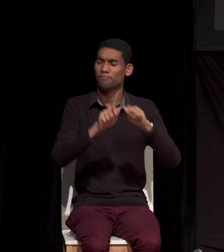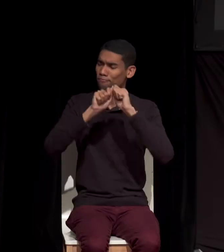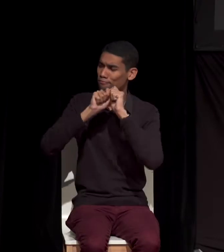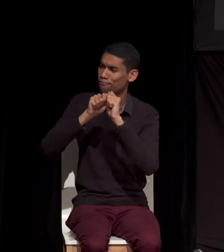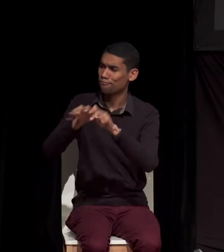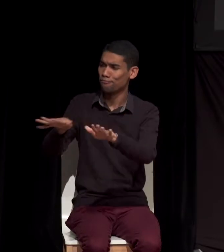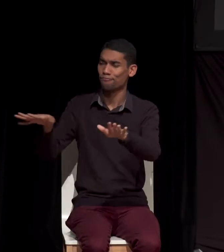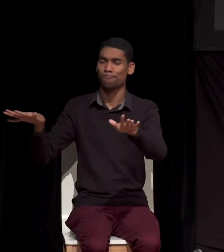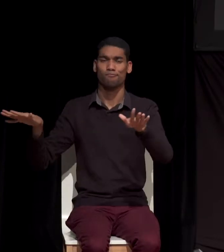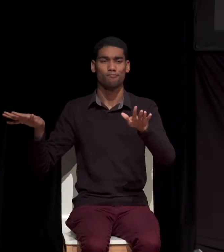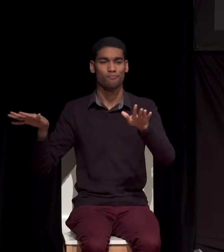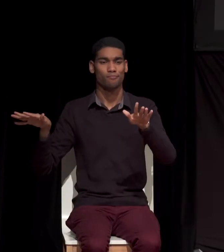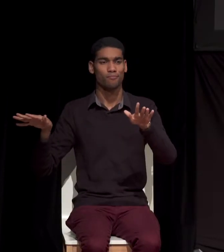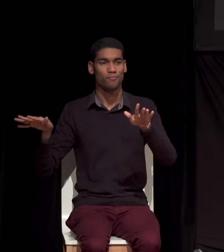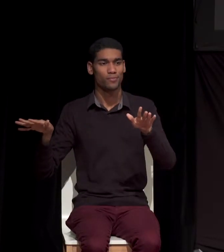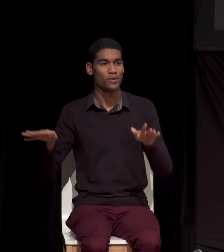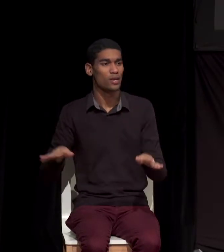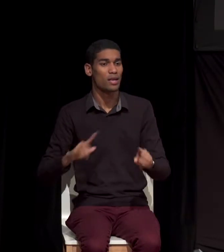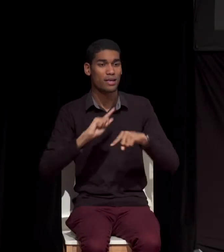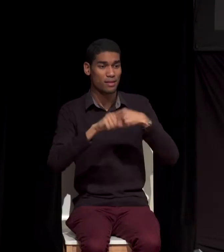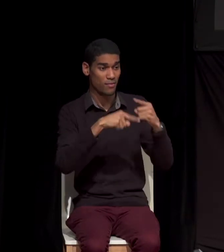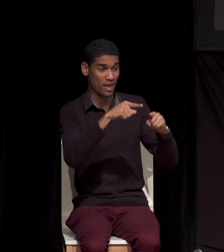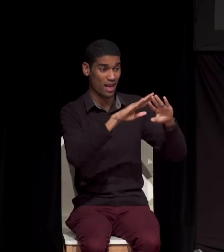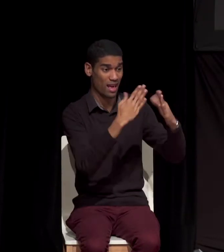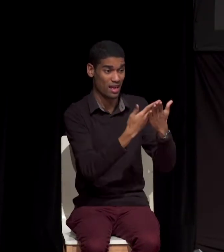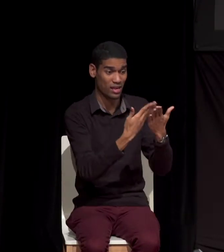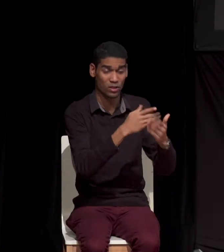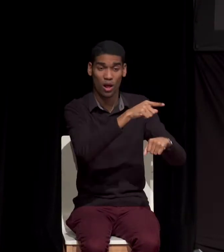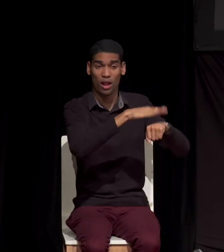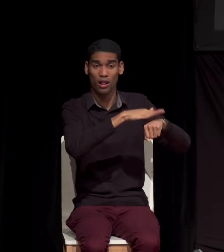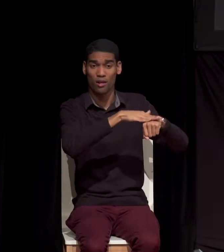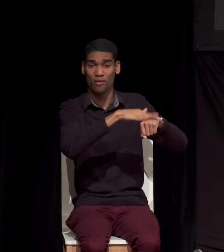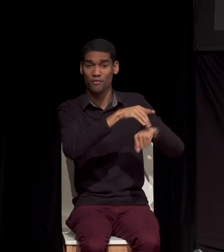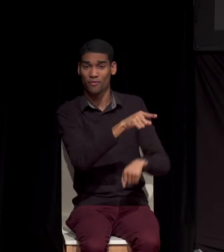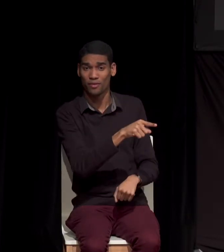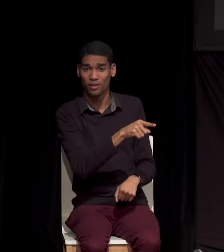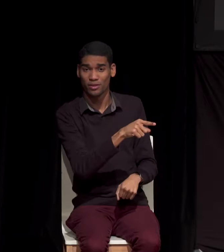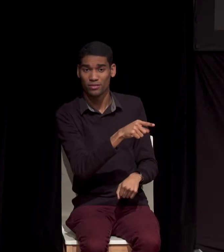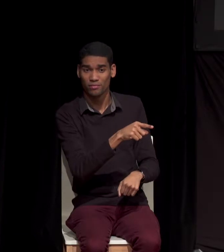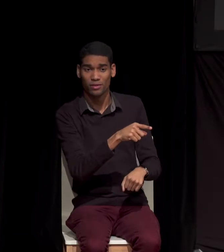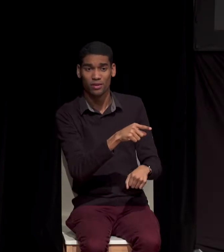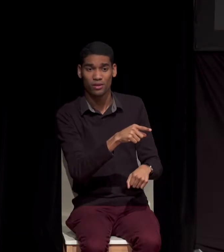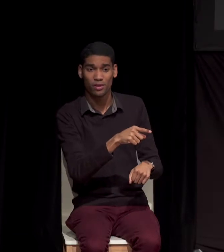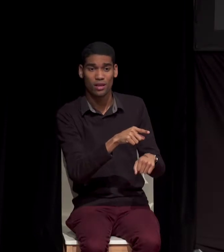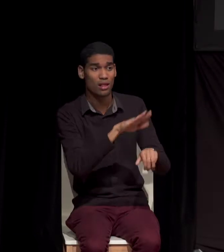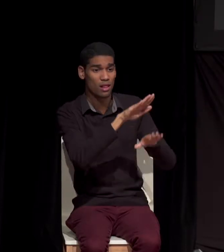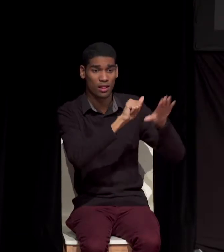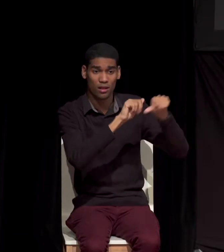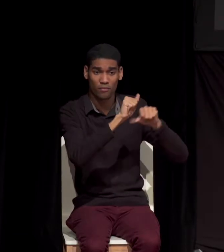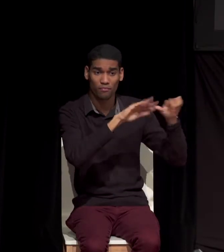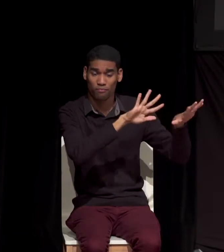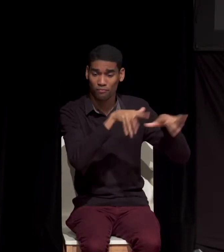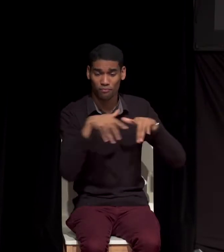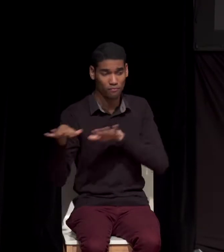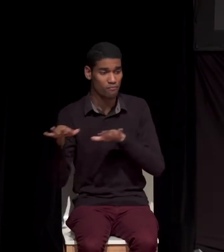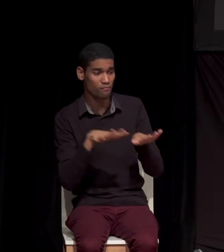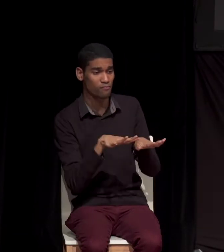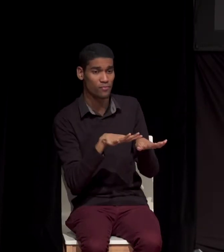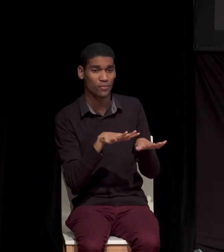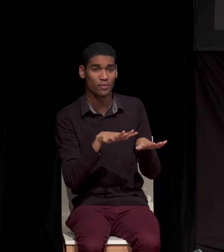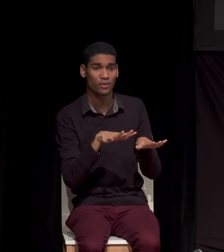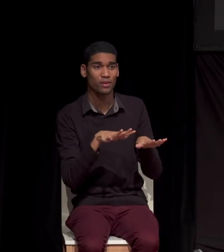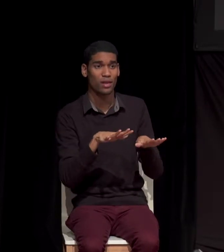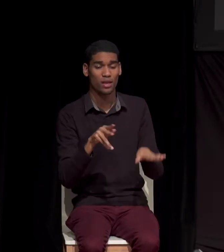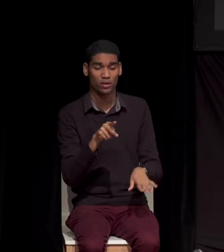escolas que estão fazendo, a gente precisa jogar um holofote enorme, porque esse trabalho elas estão construindo, já respondendo